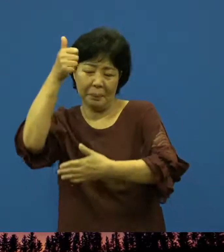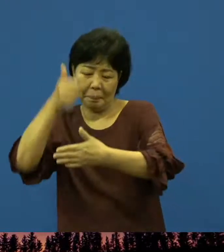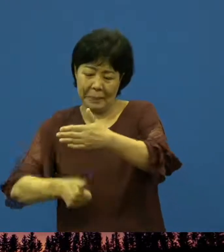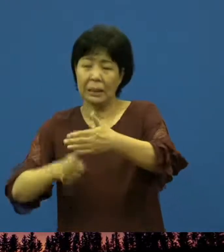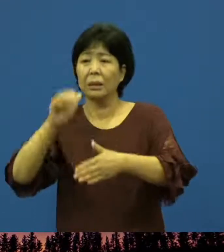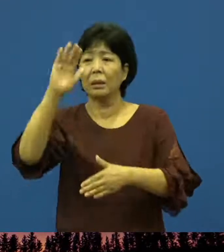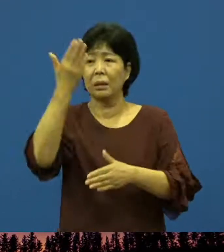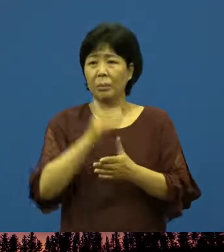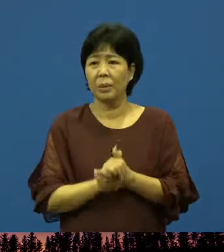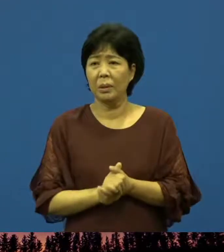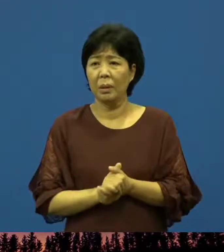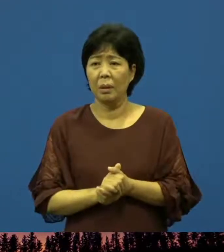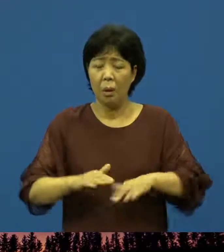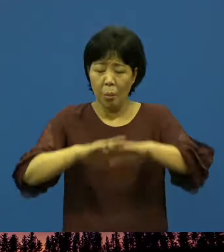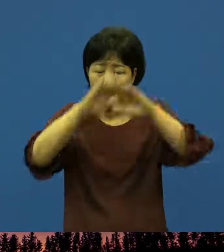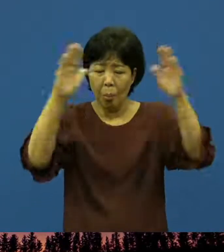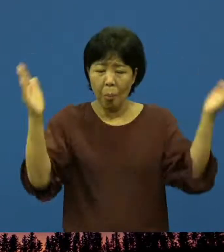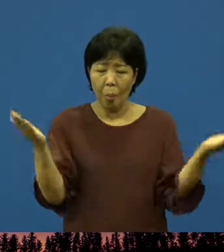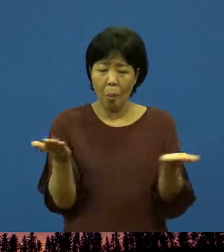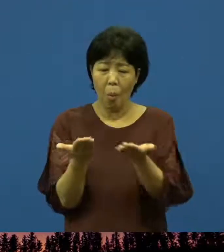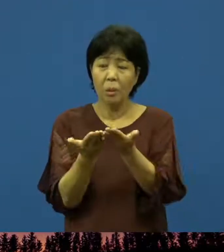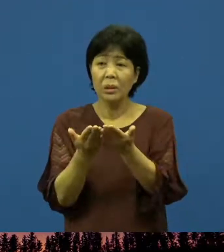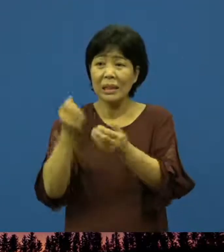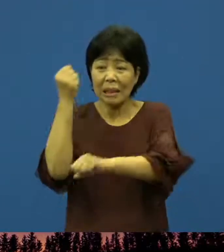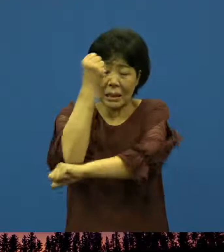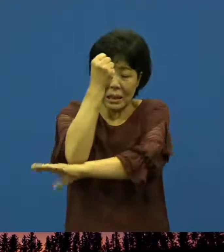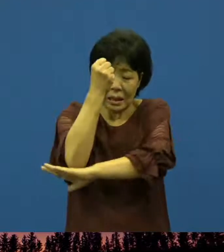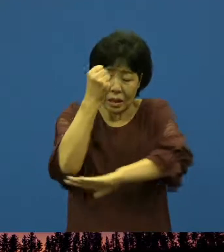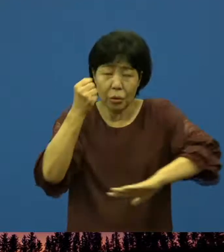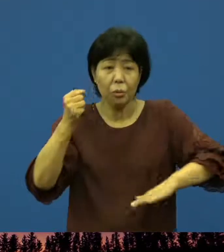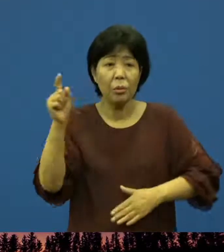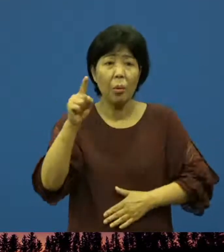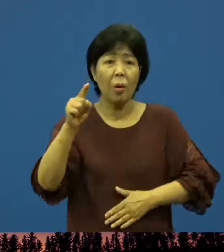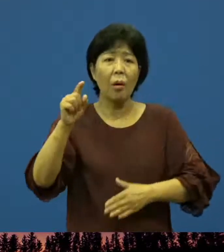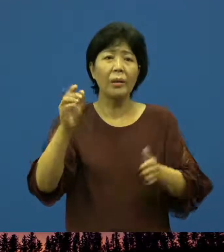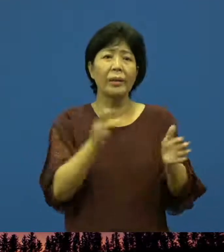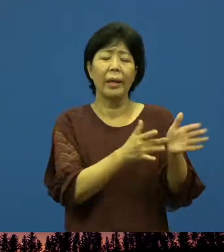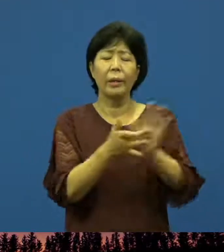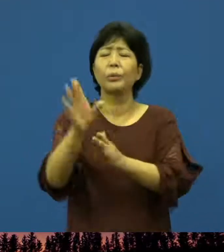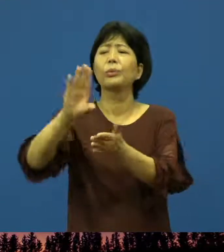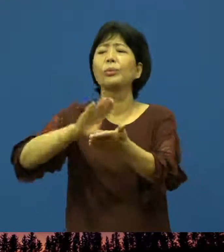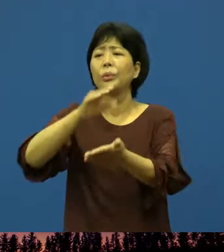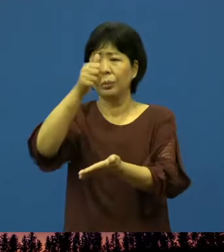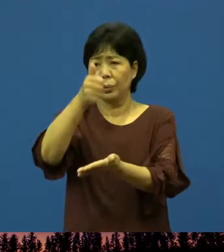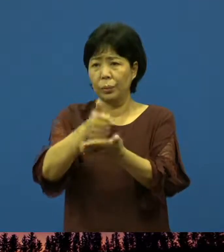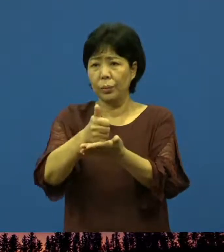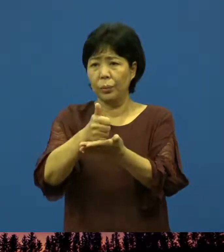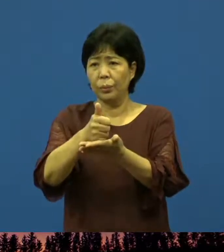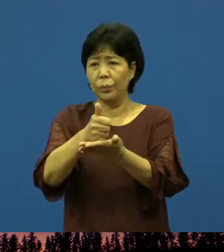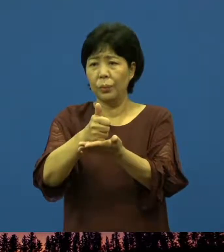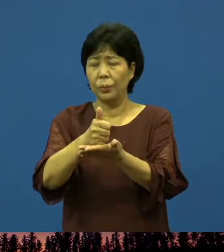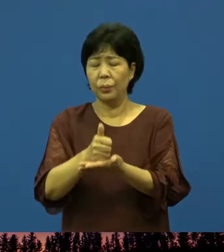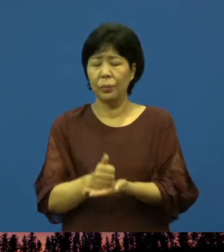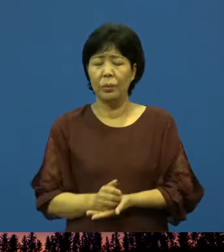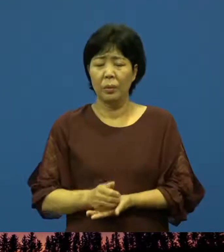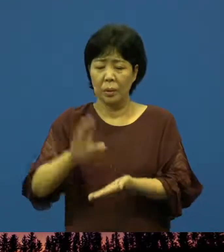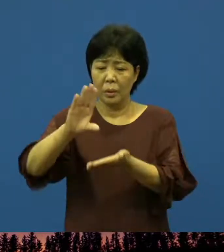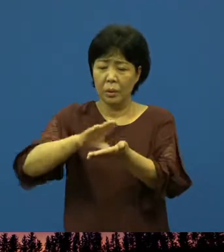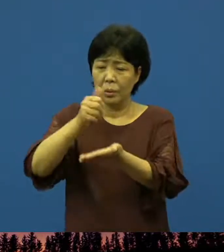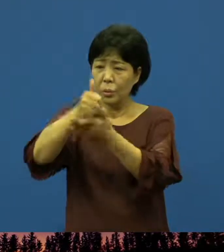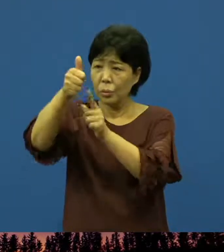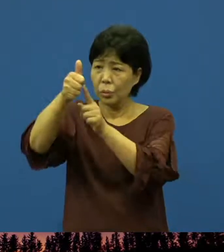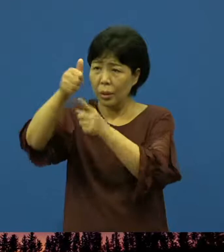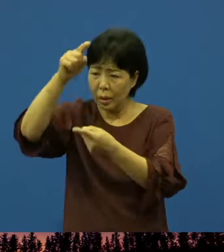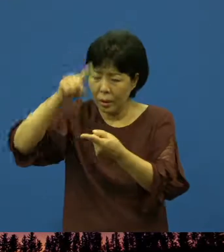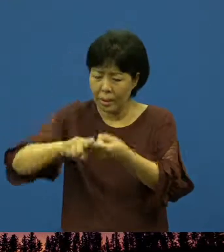기준은 그리스도로부터 출발합니다. 그리스도를 알아야 진리를 알게 되고 그리스도를 바로 알게 될